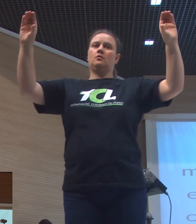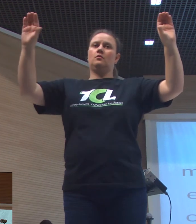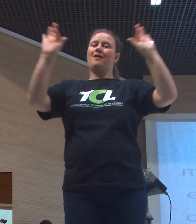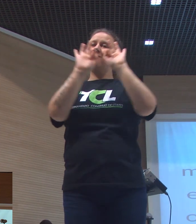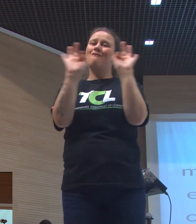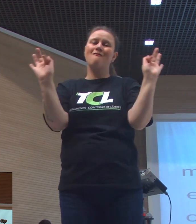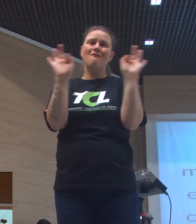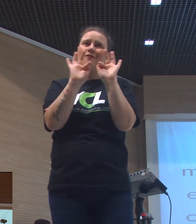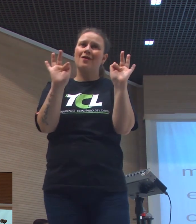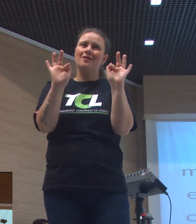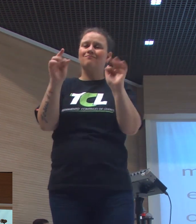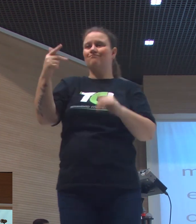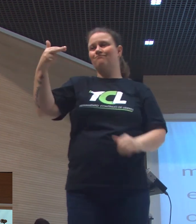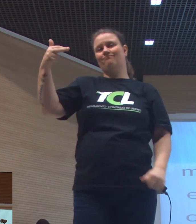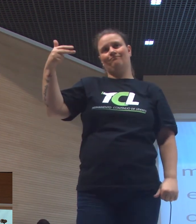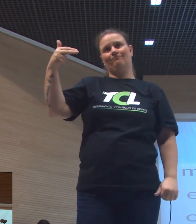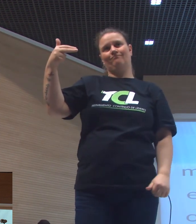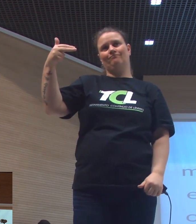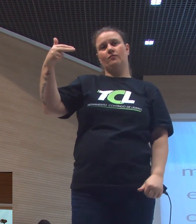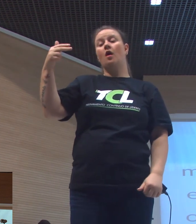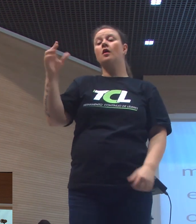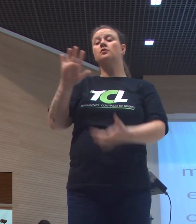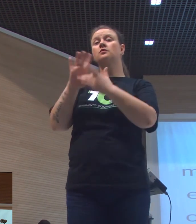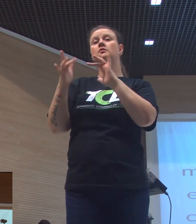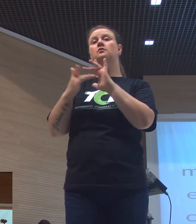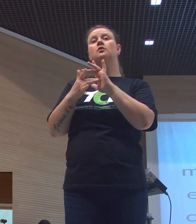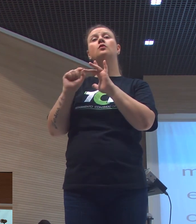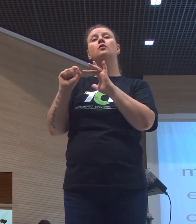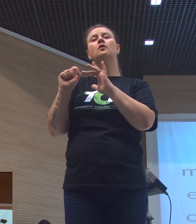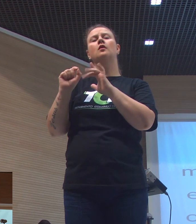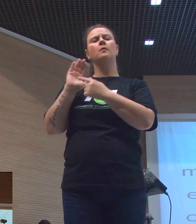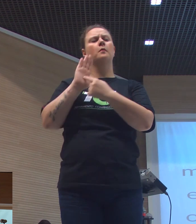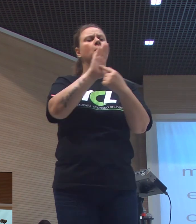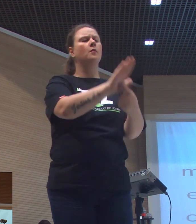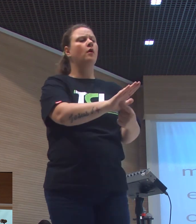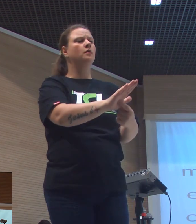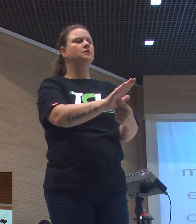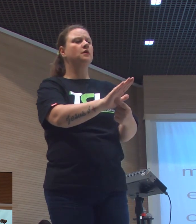promessa. Isso mostra que Jesus quer que os seus seguidores sonhem,